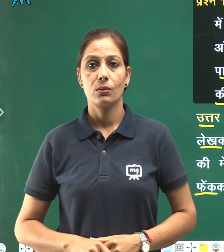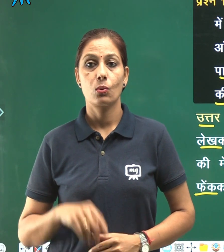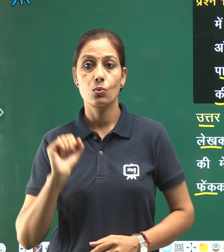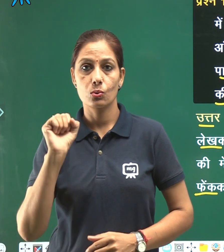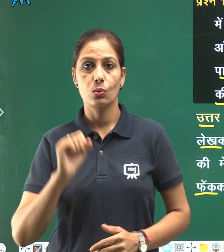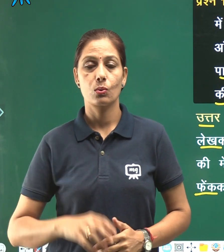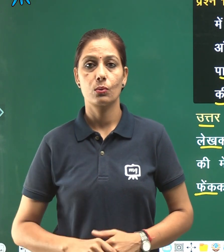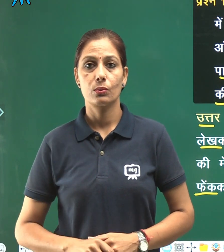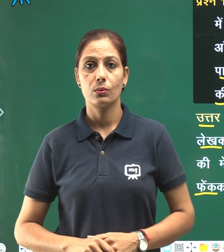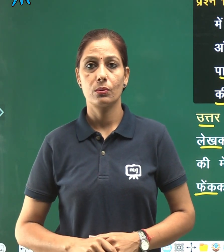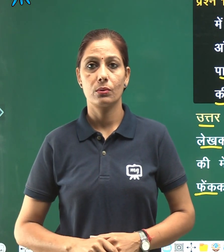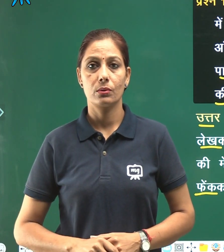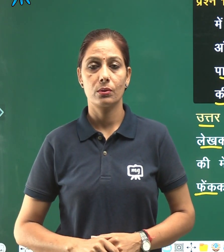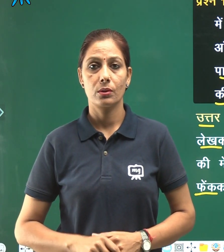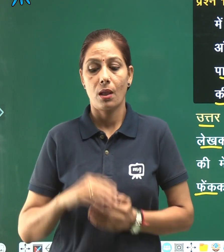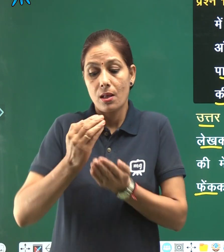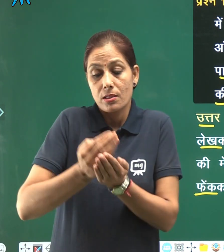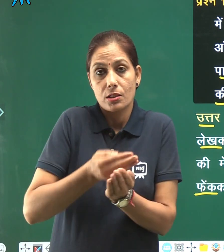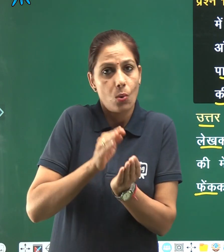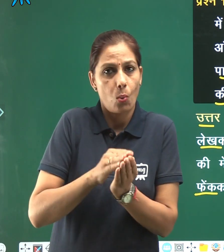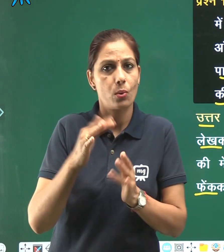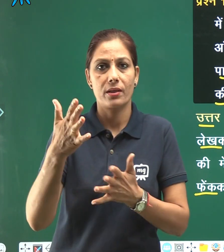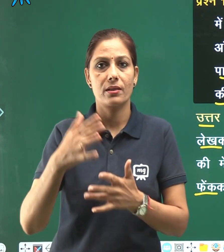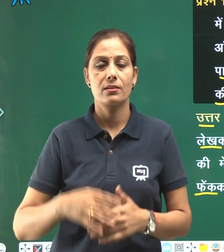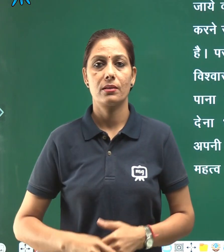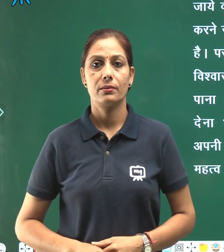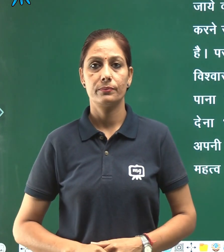उसको सुरक्षित नहीं रखा जाए।